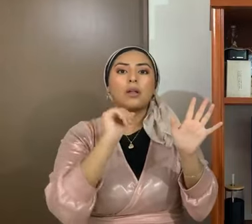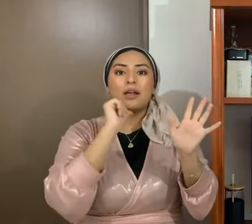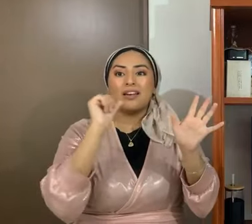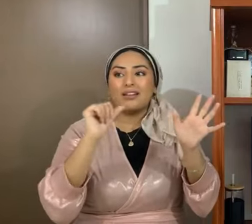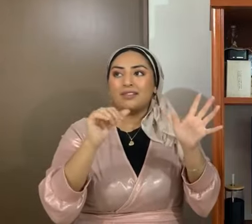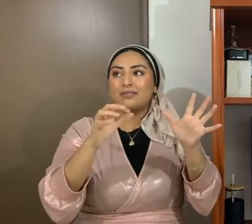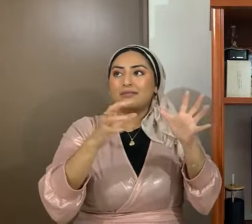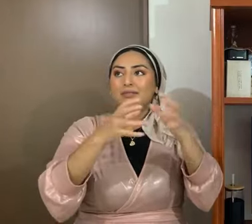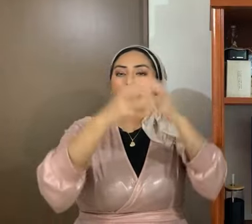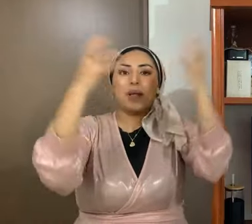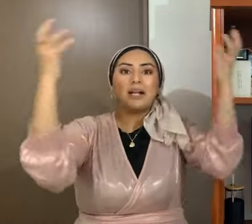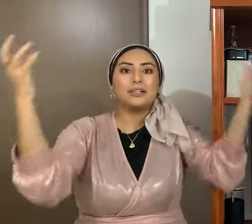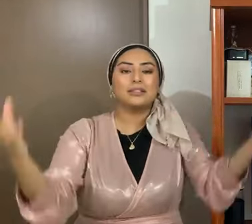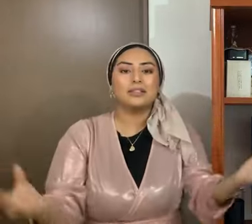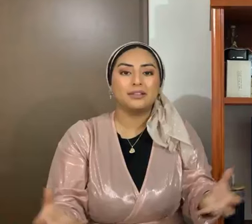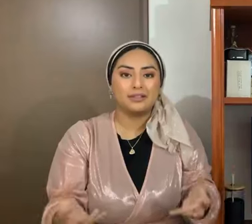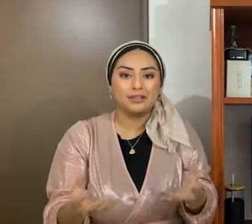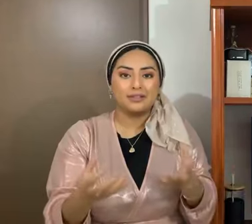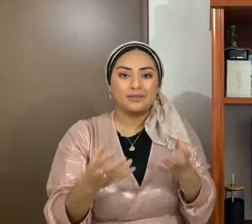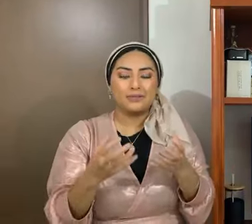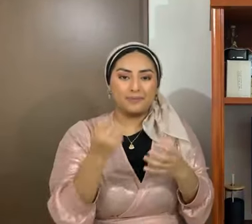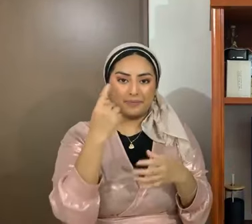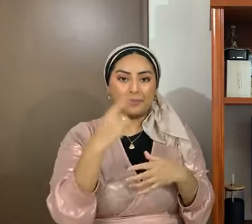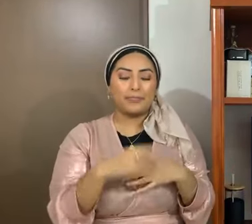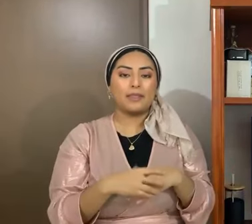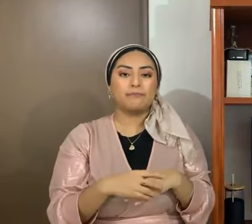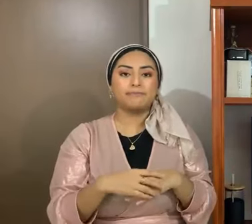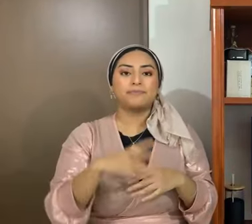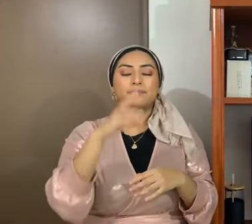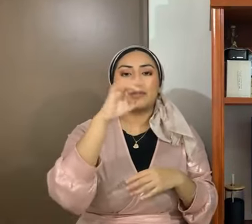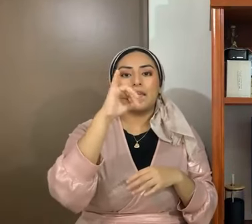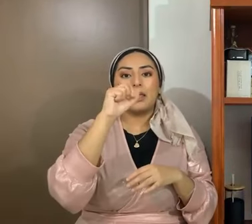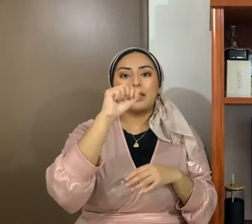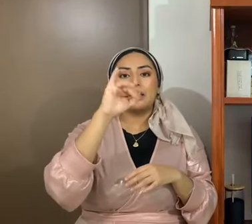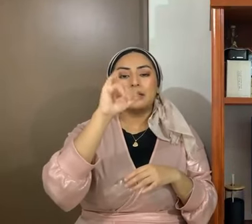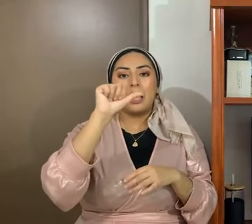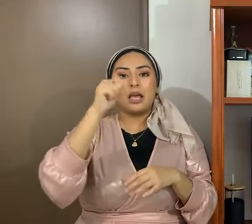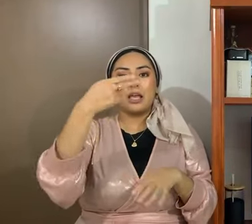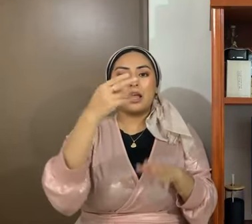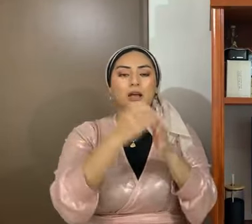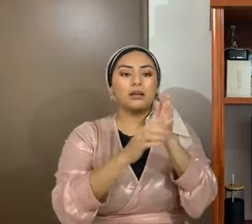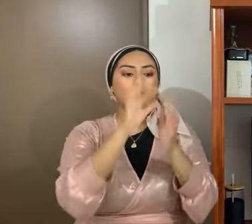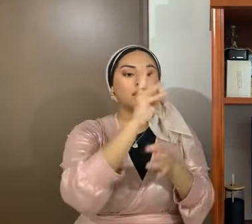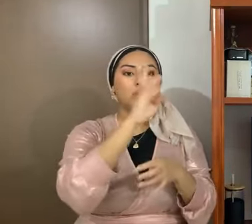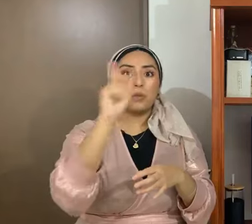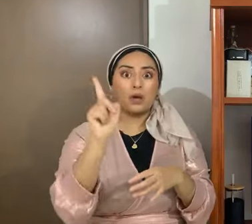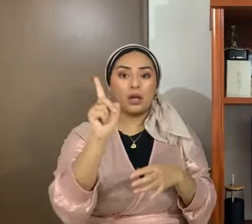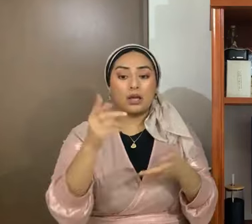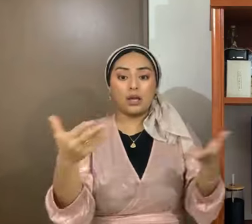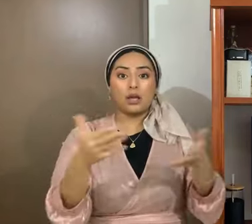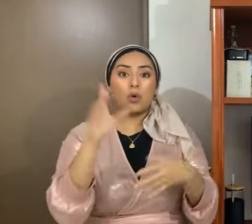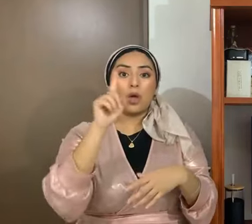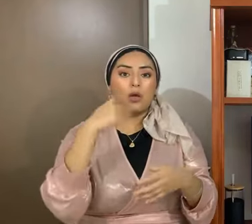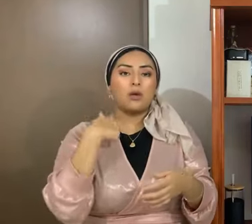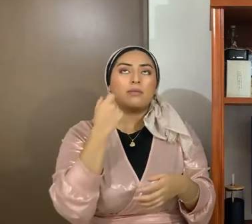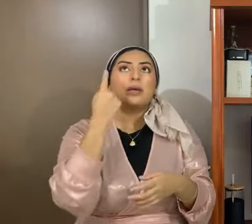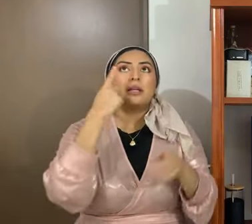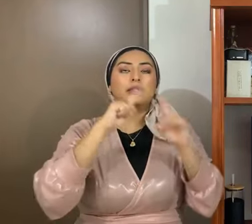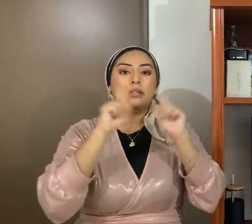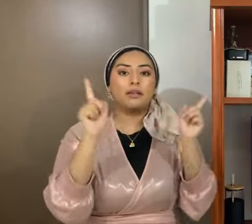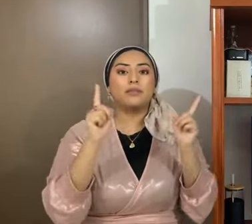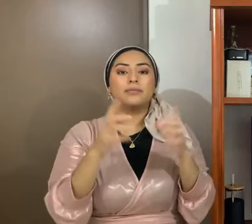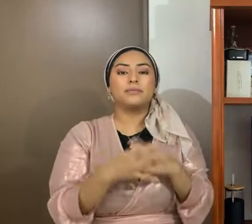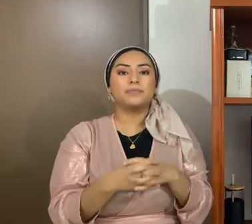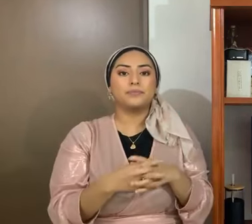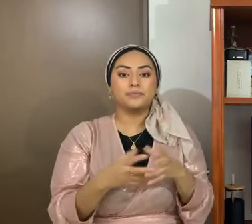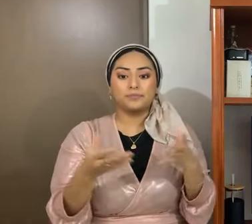sea exagerado, que no sea exagerado. Vamos a Isaías 61 y aquí es donde vamos a entender la diferencia. Porque